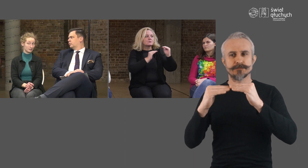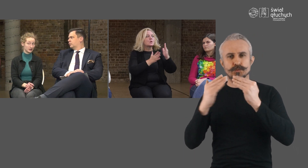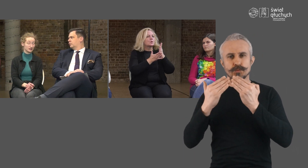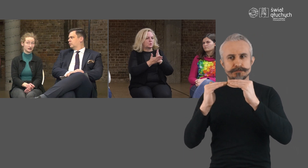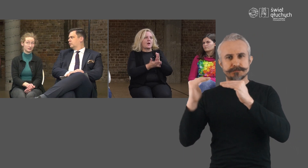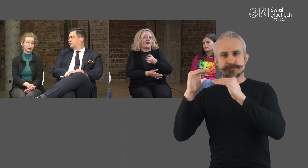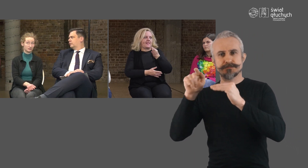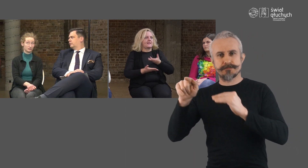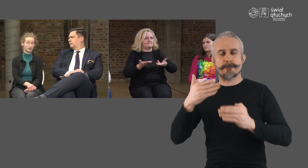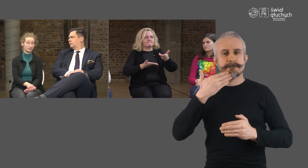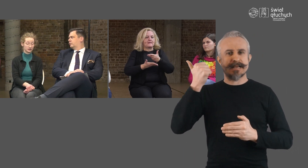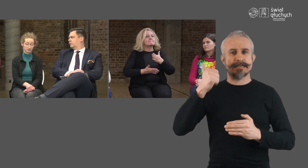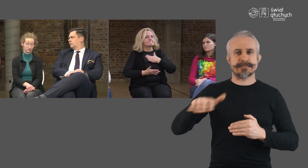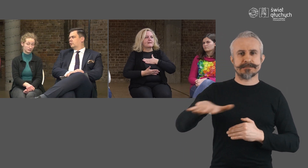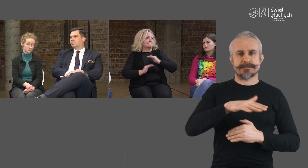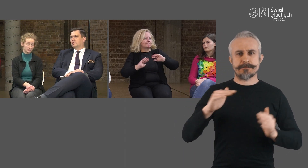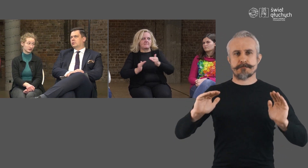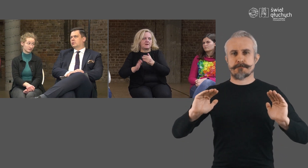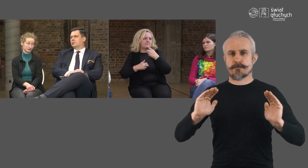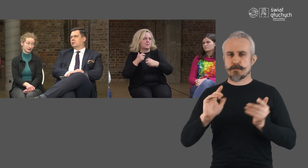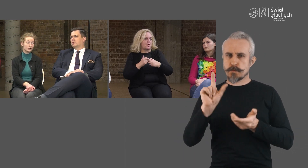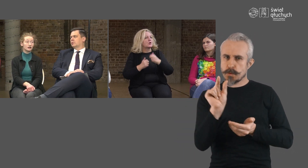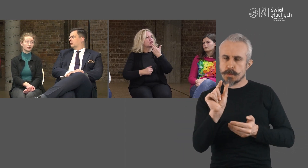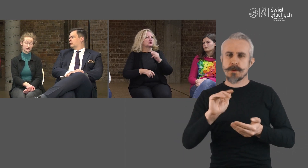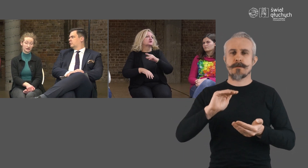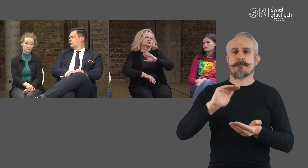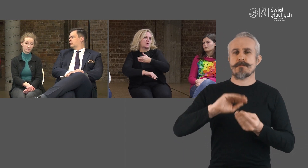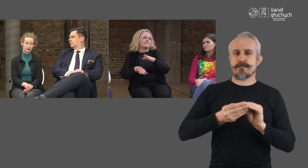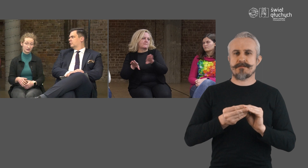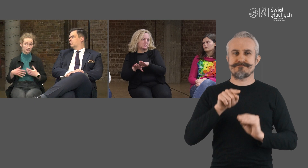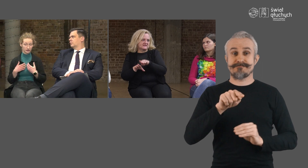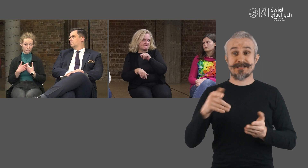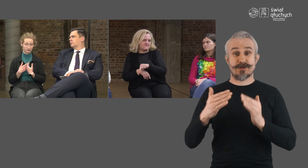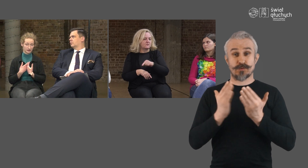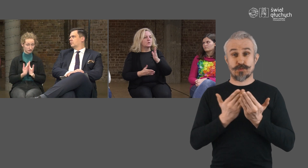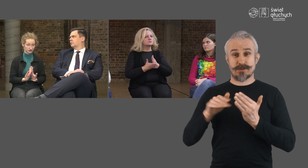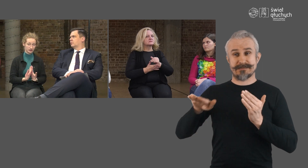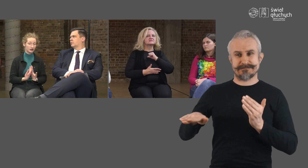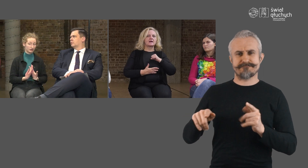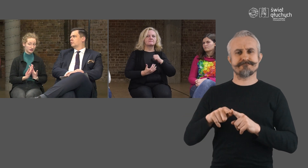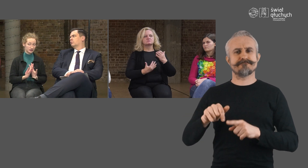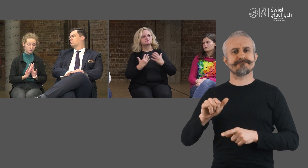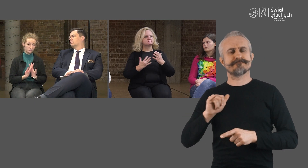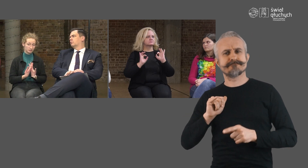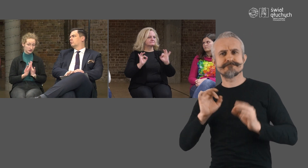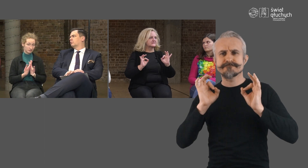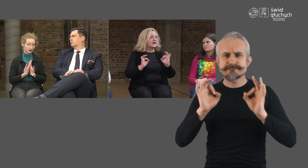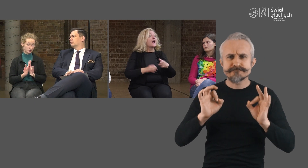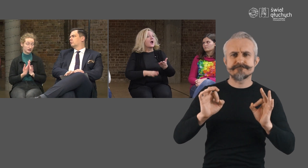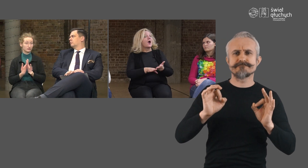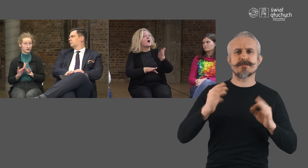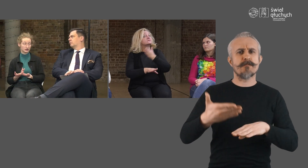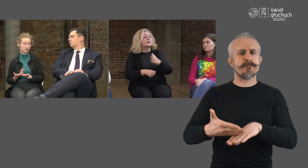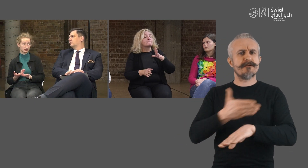dużo lepiej i naprawdę mam o wiele mniejsze problemy niż w podstawówce. Właśnie dlatego, że już sama mogę się o siebie zatroszczyć. A wtedy, kiedy był mi potrzebny